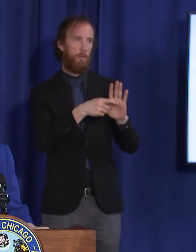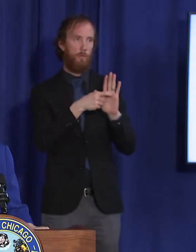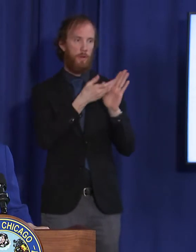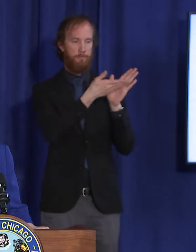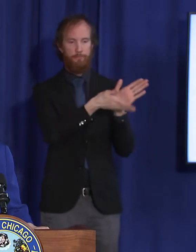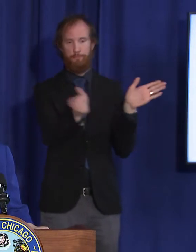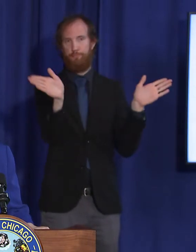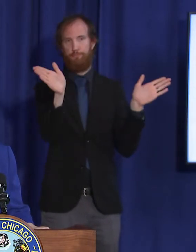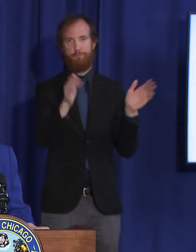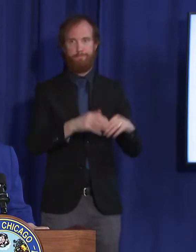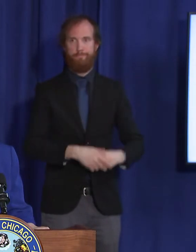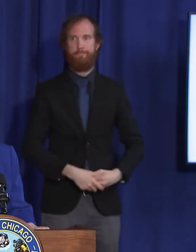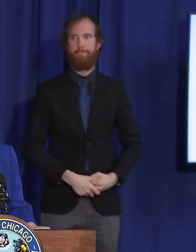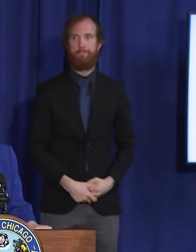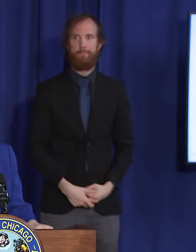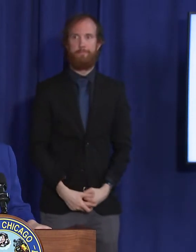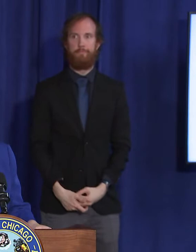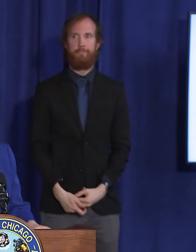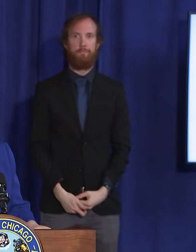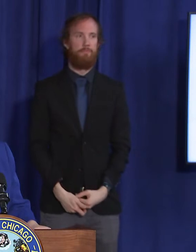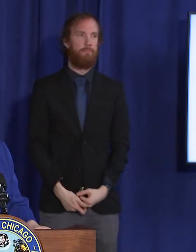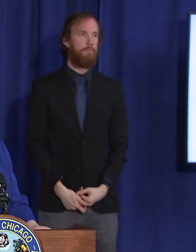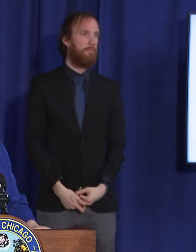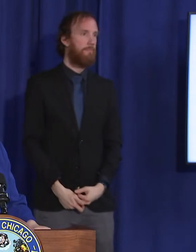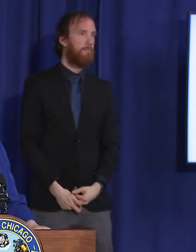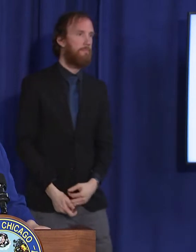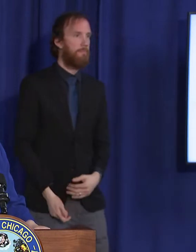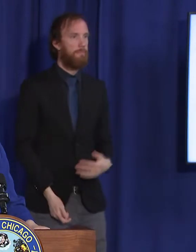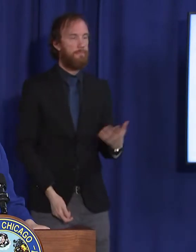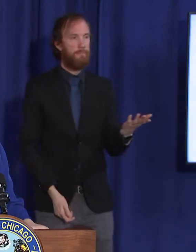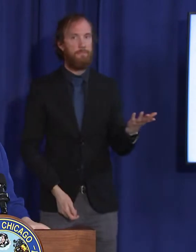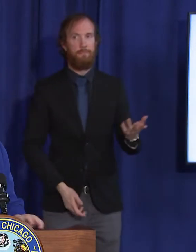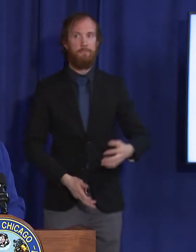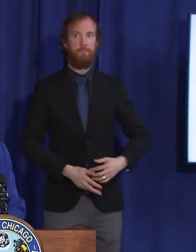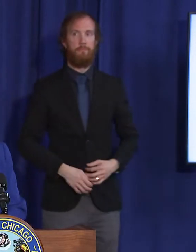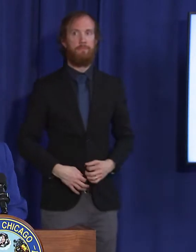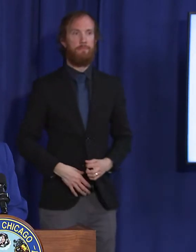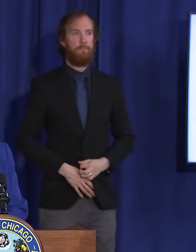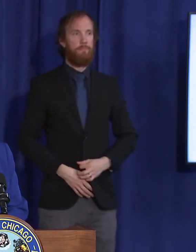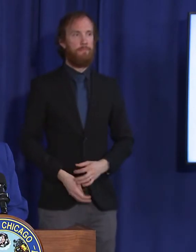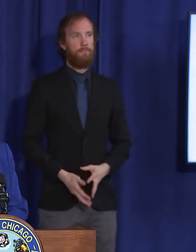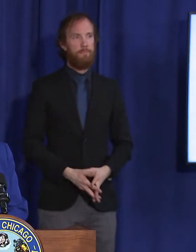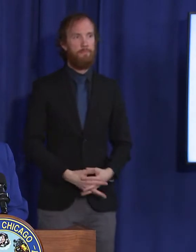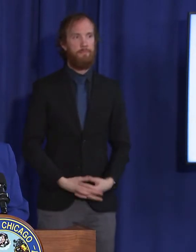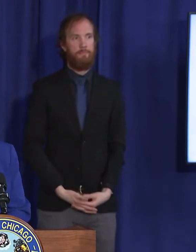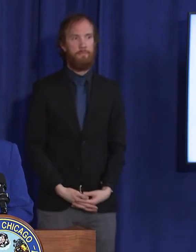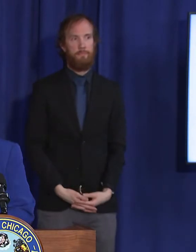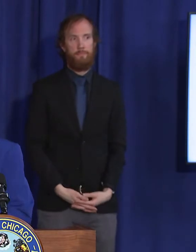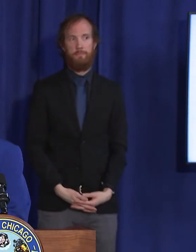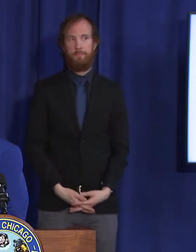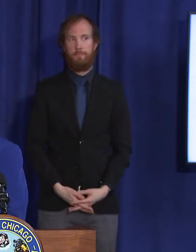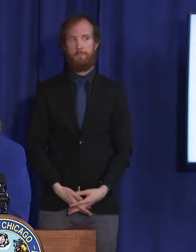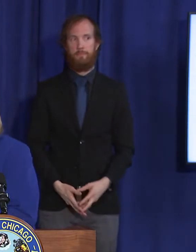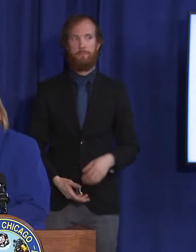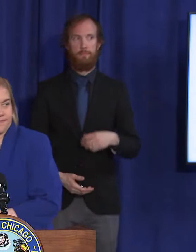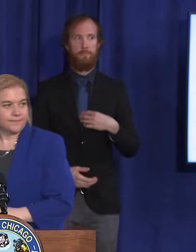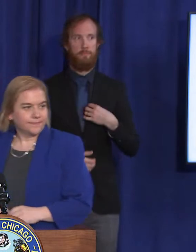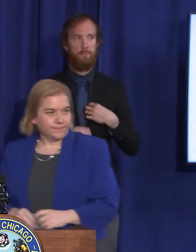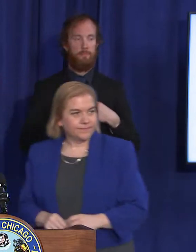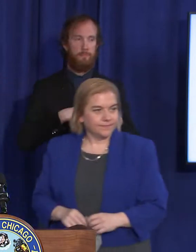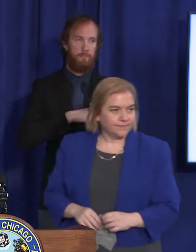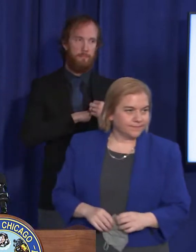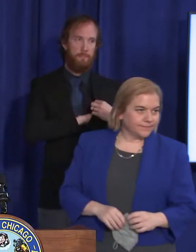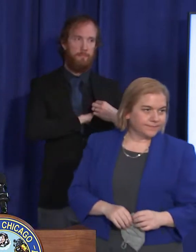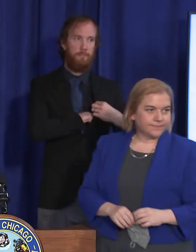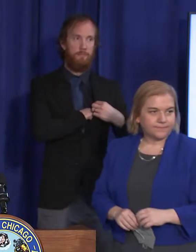level. Okay, hello, hi, I'm Maribel González with Telemundo. Dos preguntitas, unos para el señor Martínez y la segunda para la